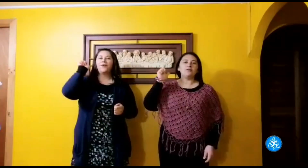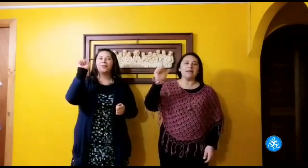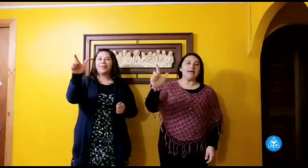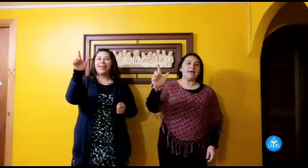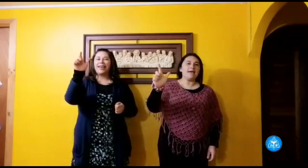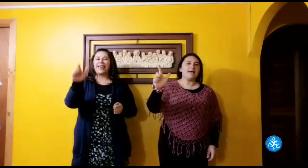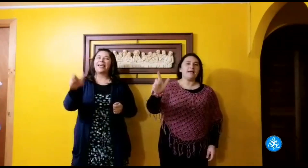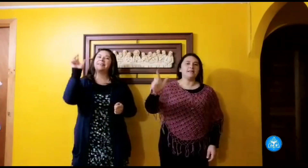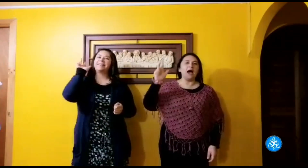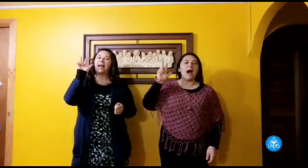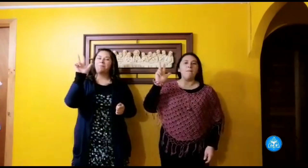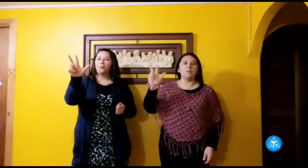Dios es